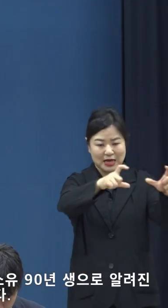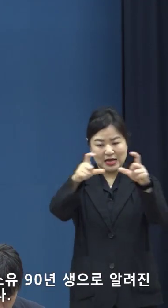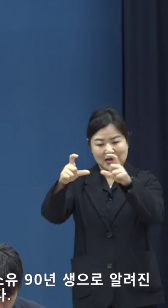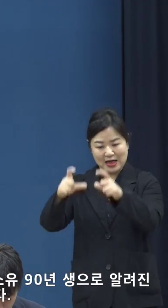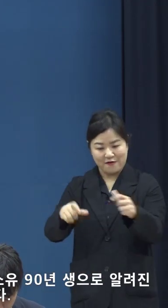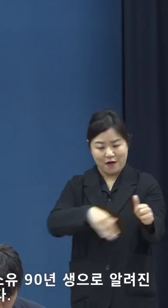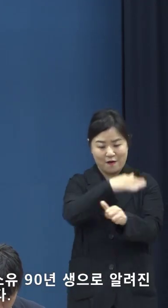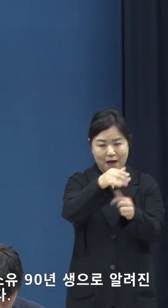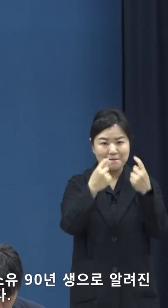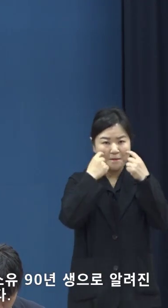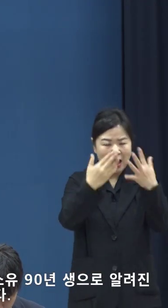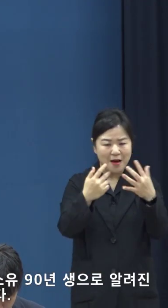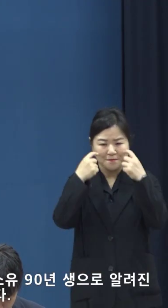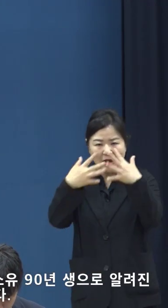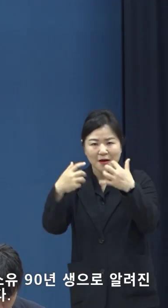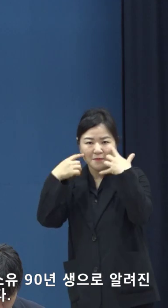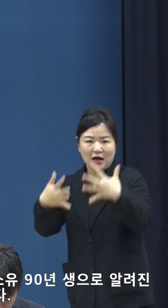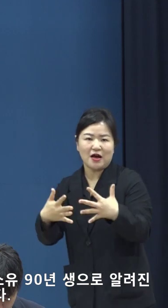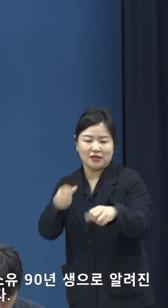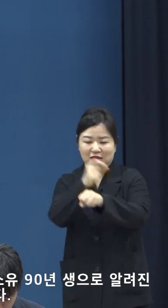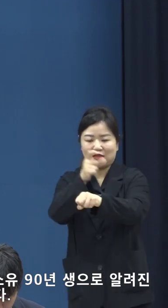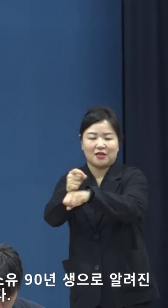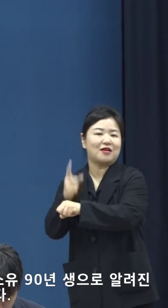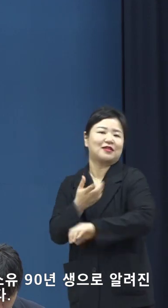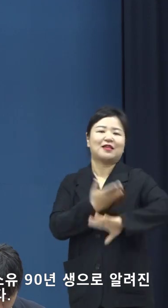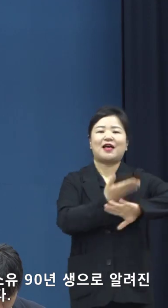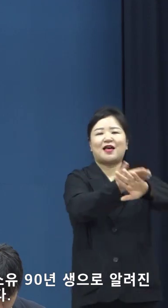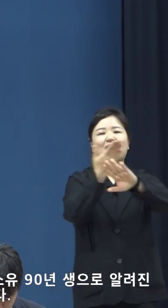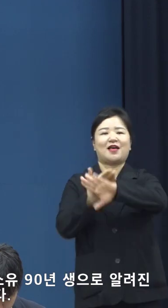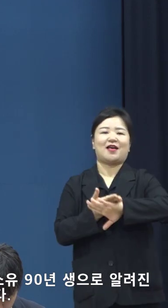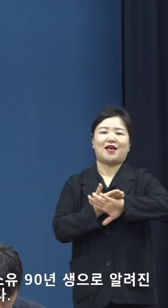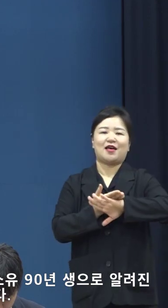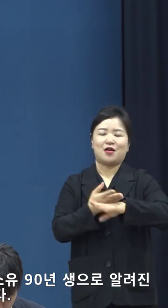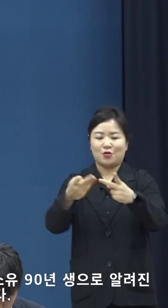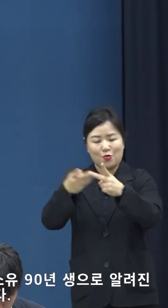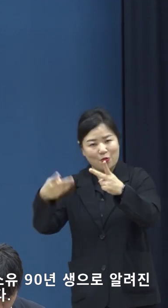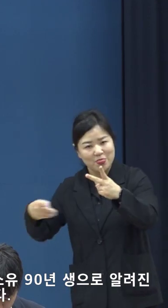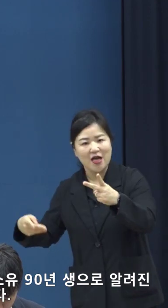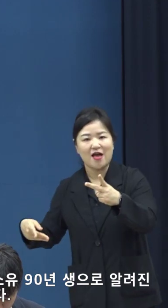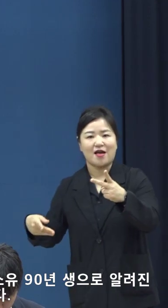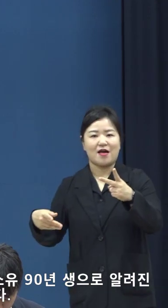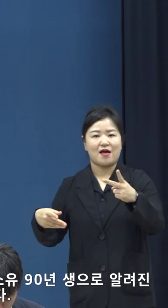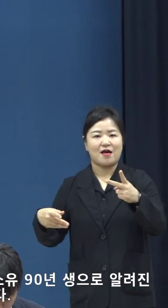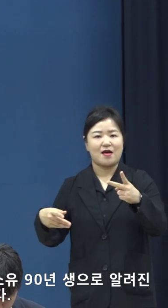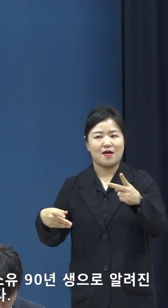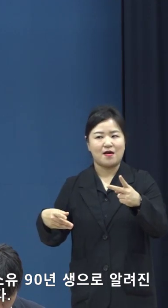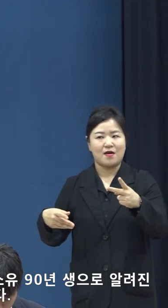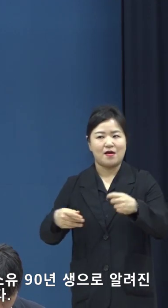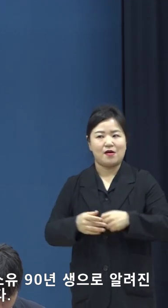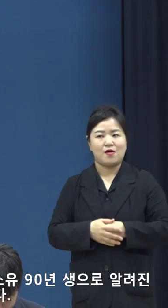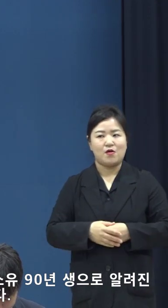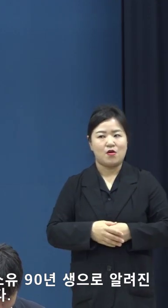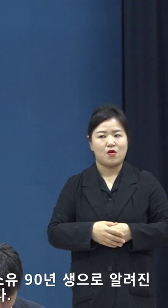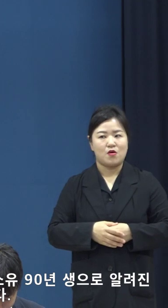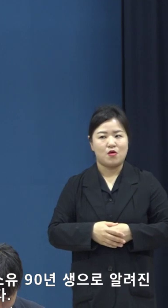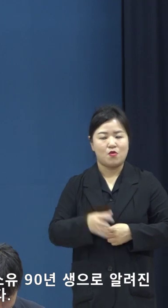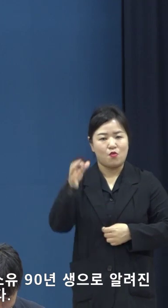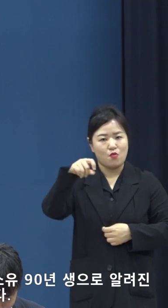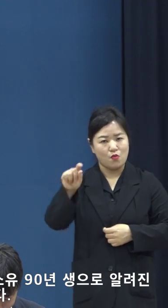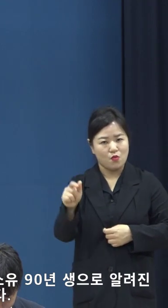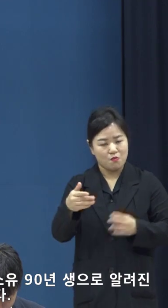특색이 아주 뚜렷한 지역이에요. 화성은. 저 동탄 신도시, 도농 복합지역, 원도심이라